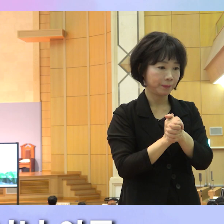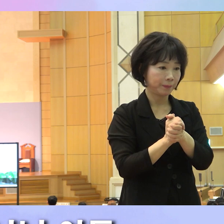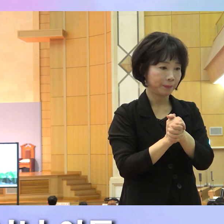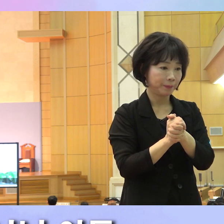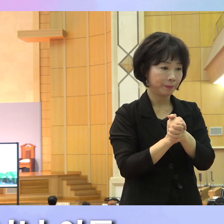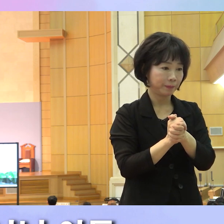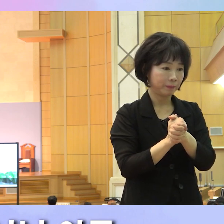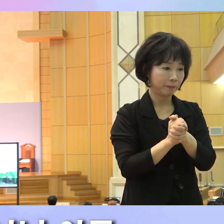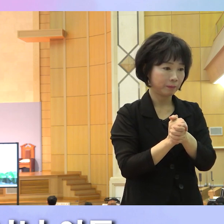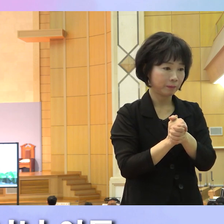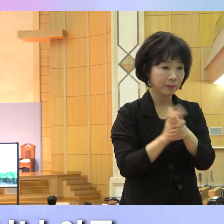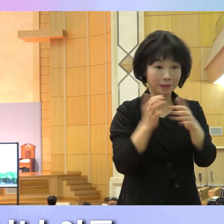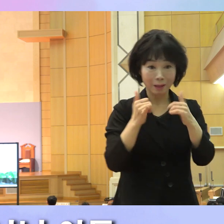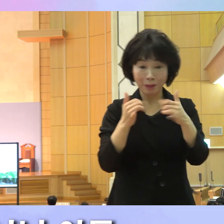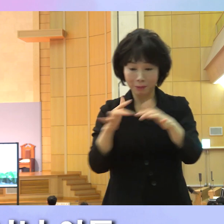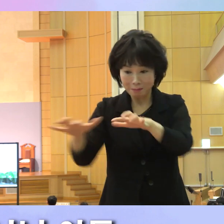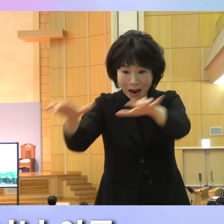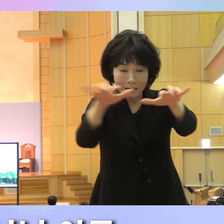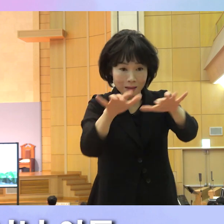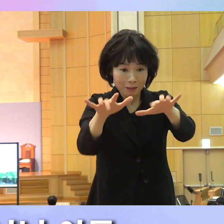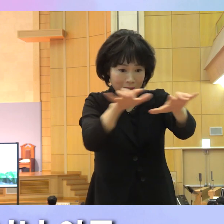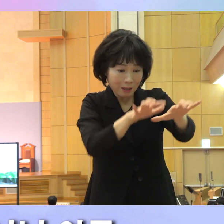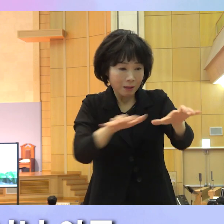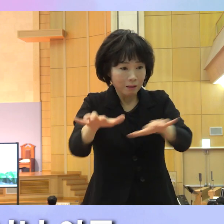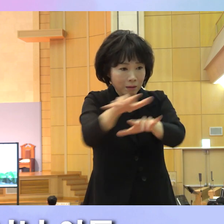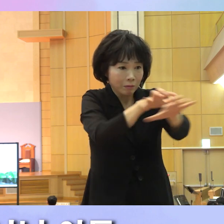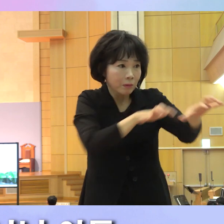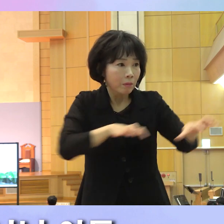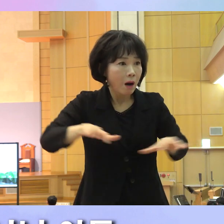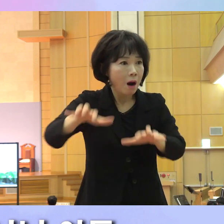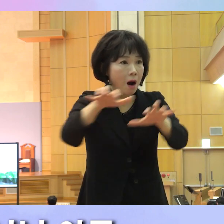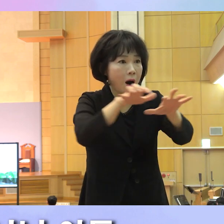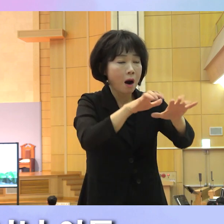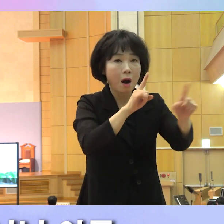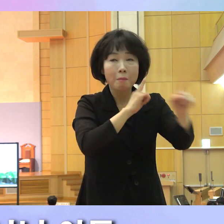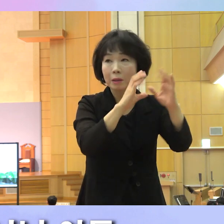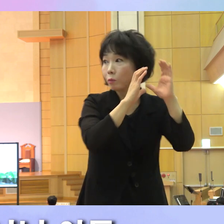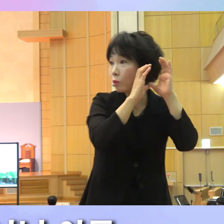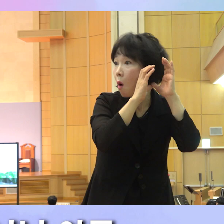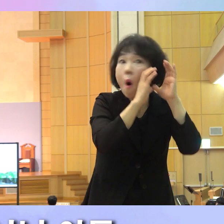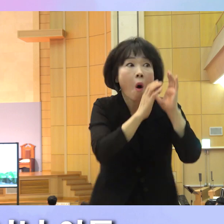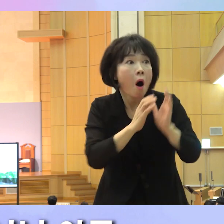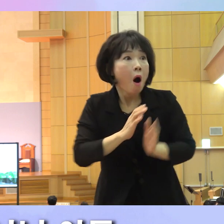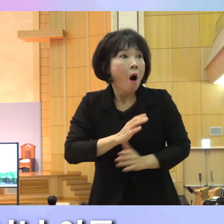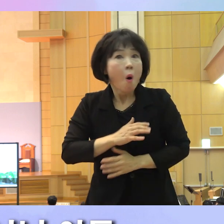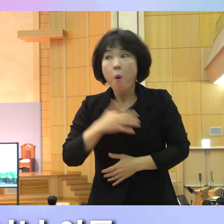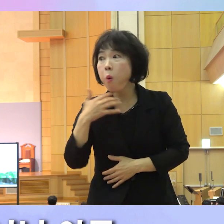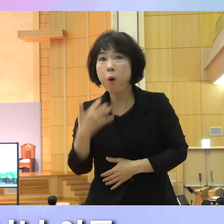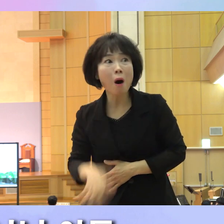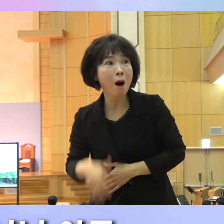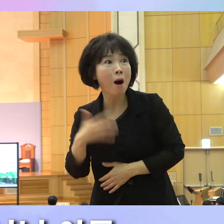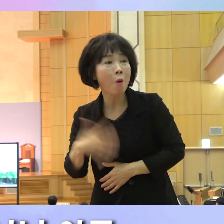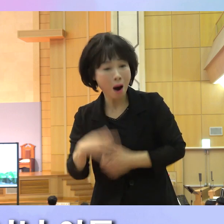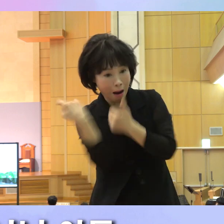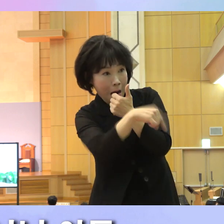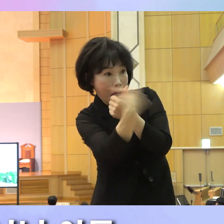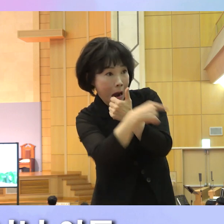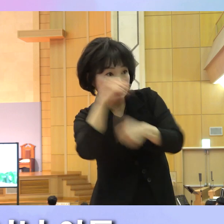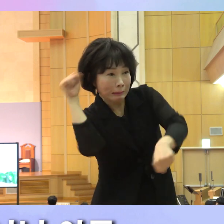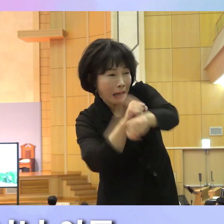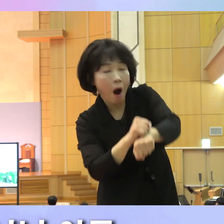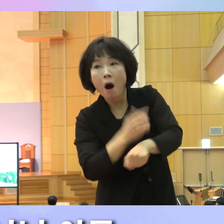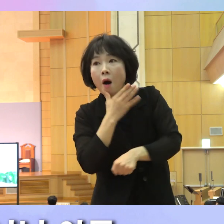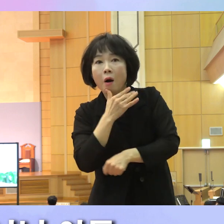33절에 무리가 듣고, 무리가 그 말씀을 듣고 그의 가르치심에 뭐 했더라? 놀란 거예요, 놀란 거예요. 이야,